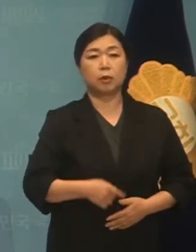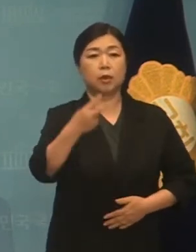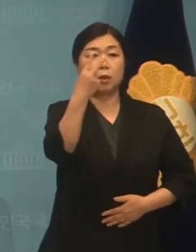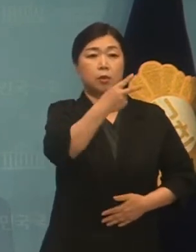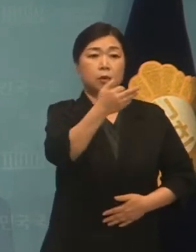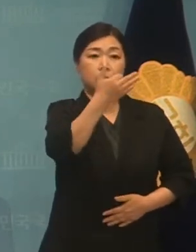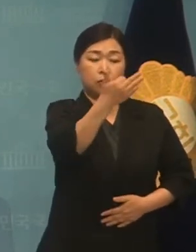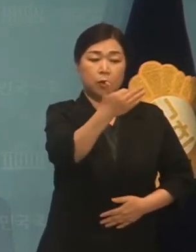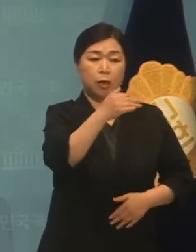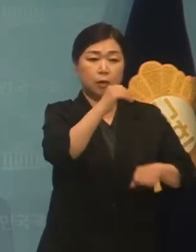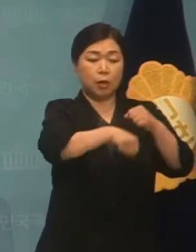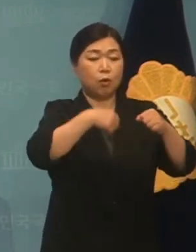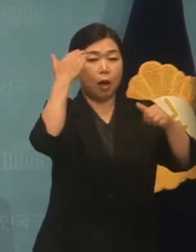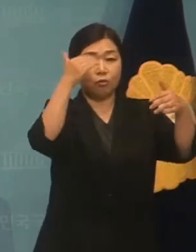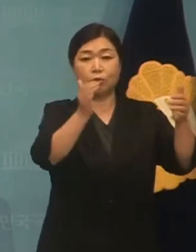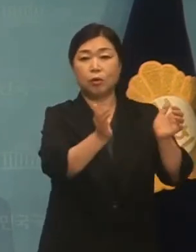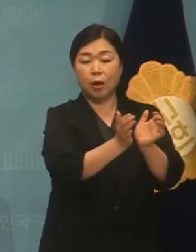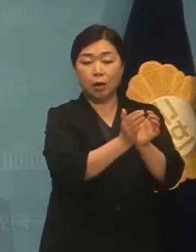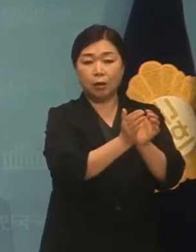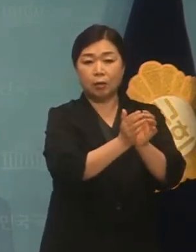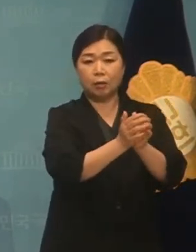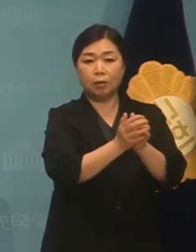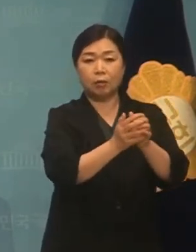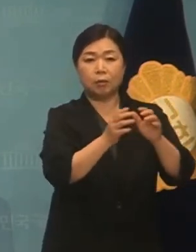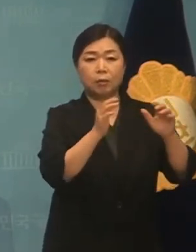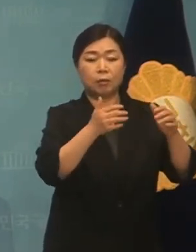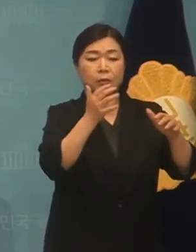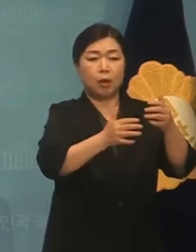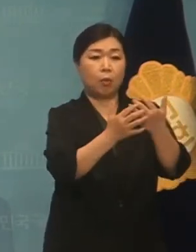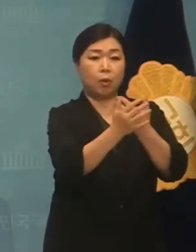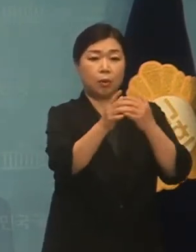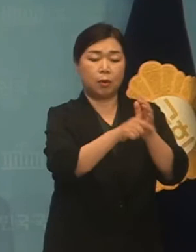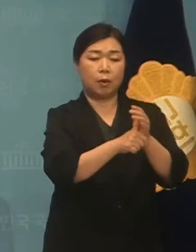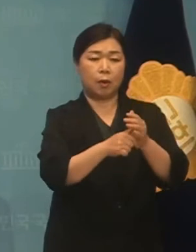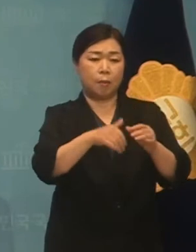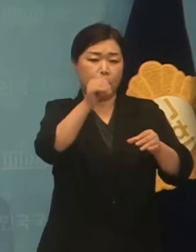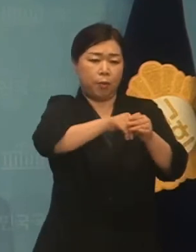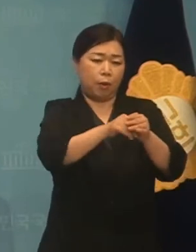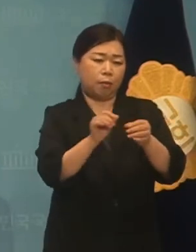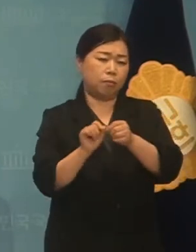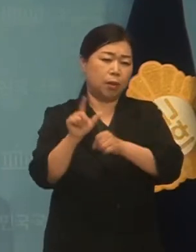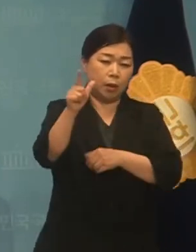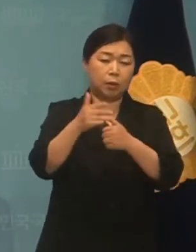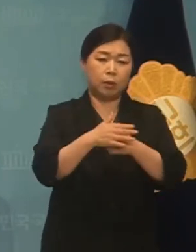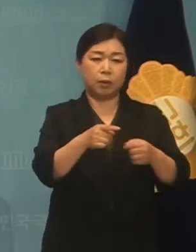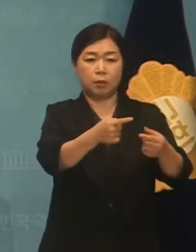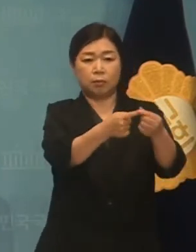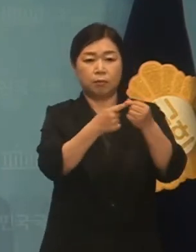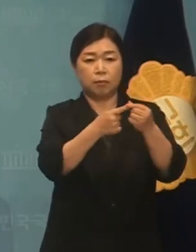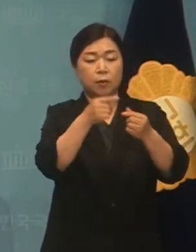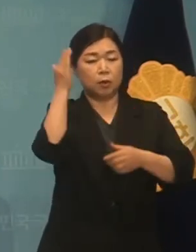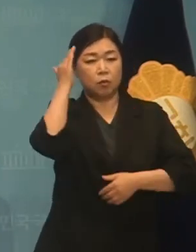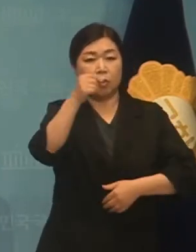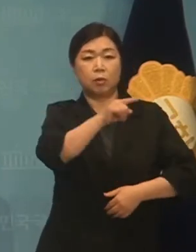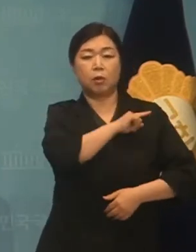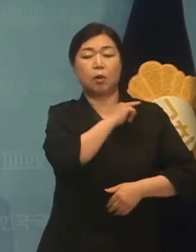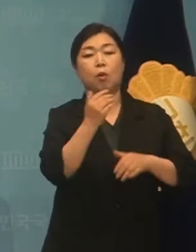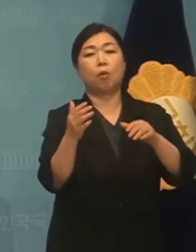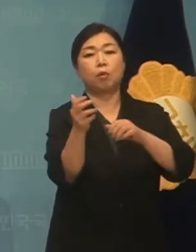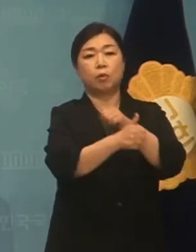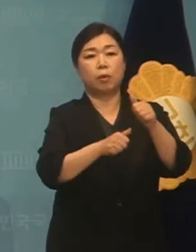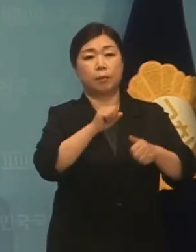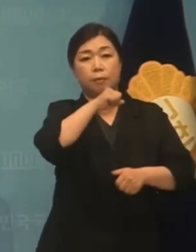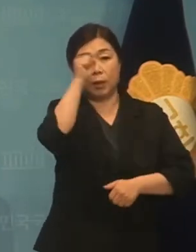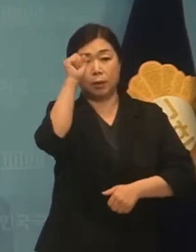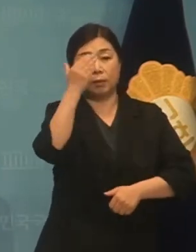2019년 자유한국당 전당대회에서 압도적인 득표로 수석 최고위원에 당선되었습니다.